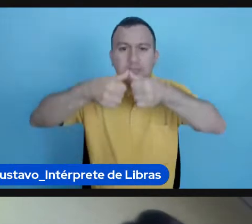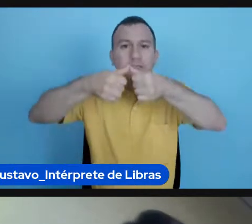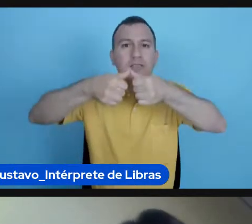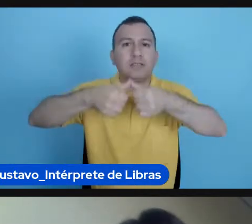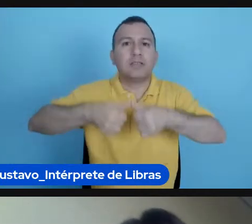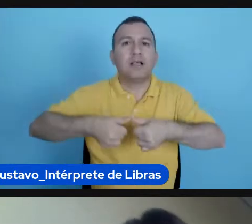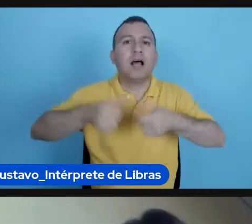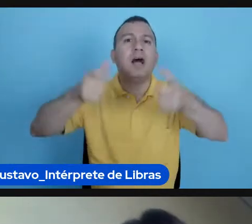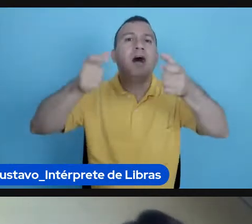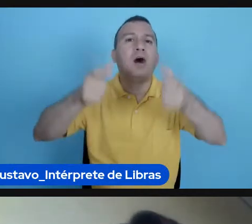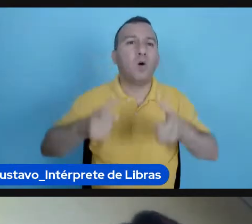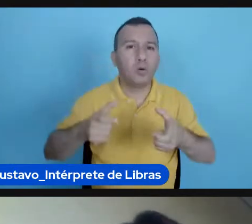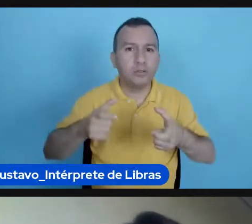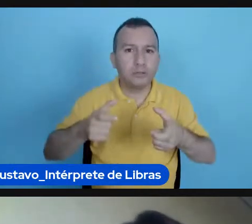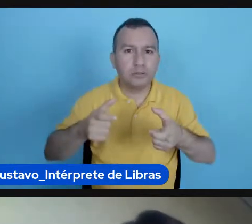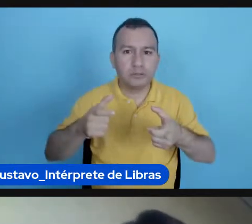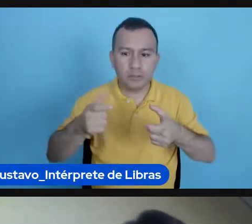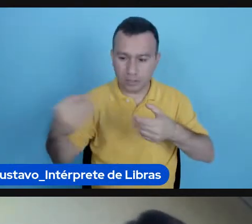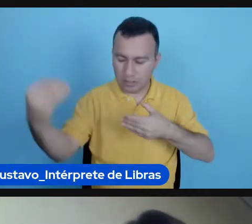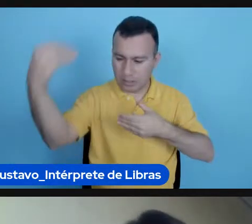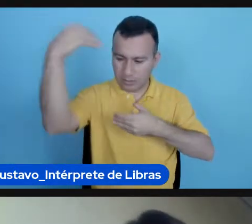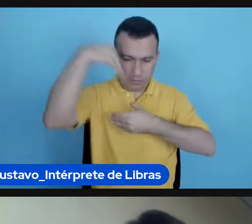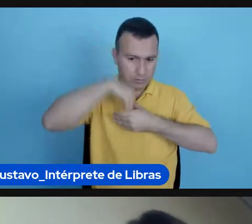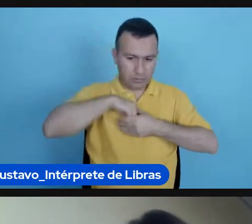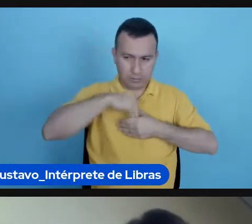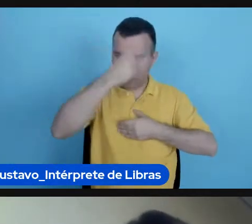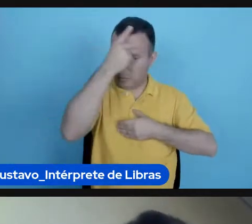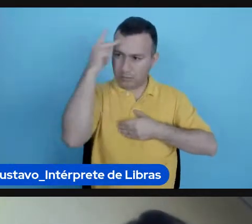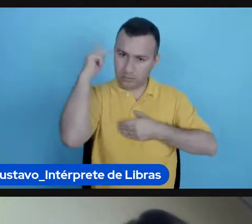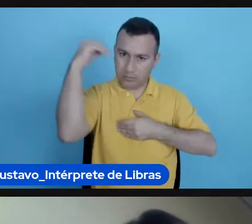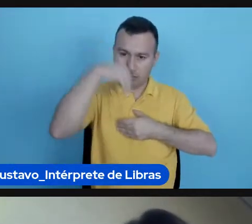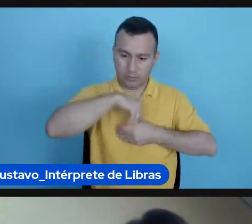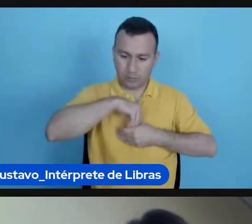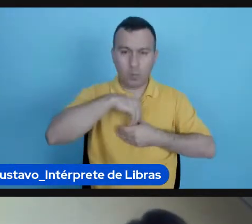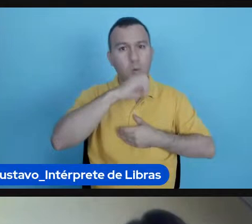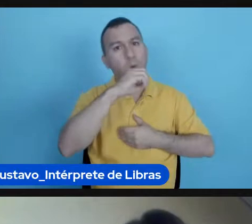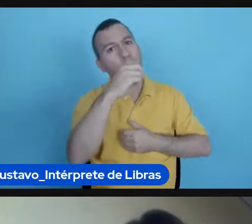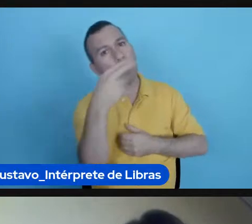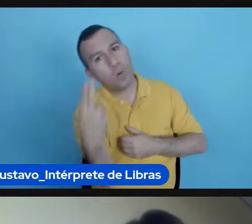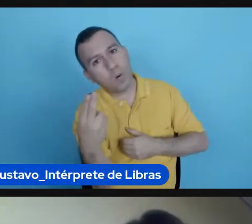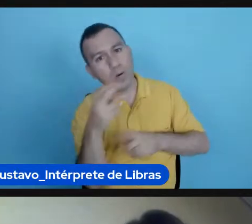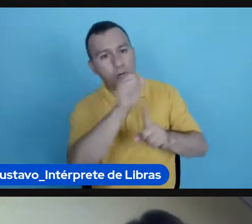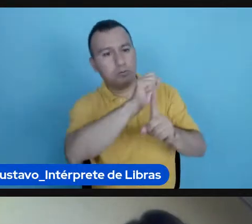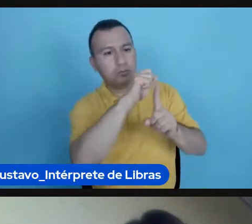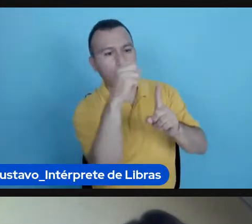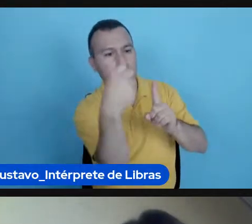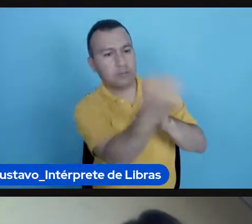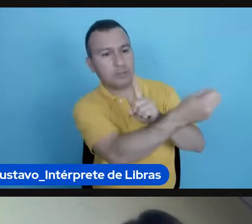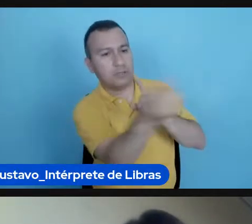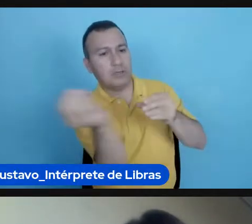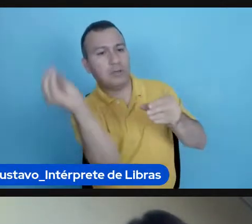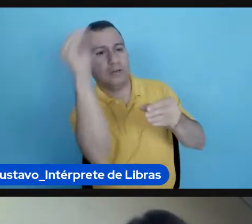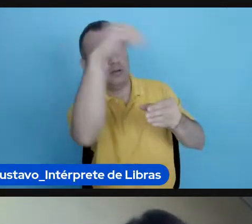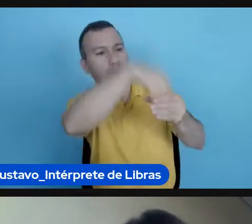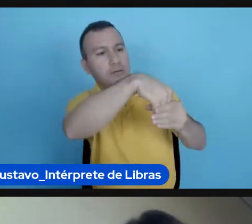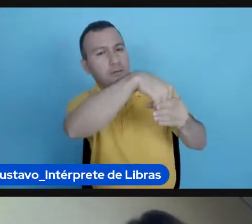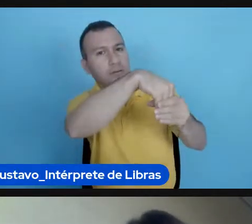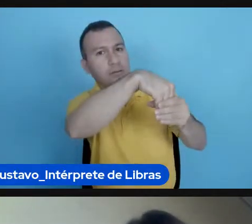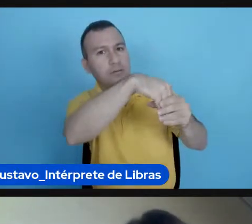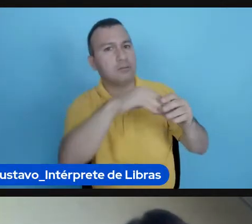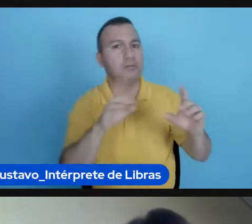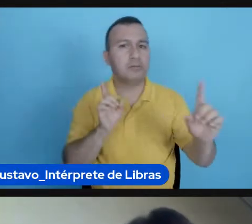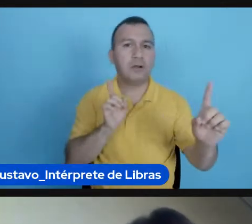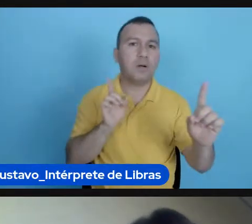que impede ela de circular por conta dessa limitação? Então, com certeza, a resposta é que está na sociedade, né? A deficiência está muito mais